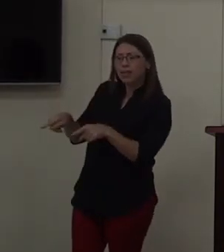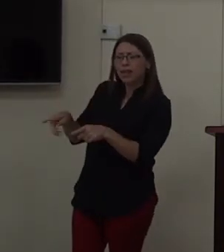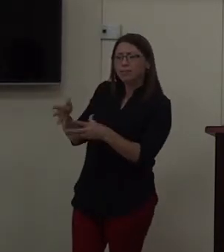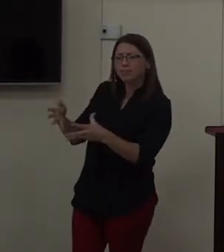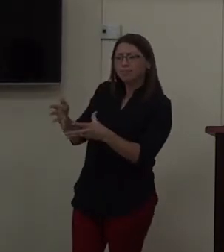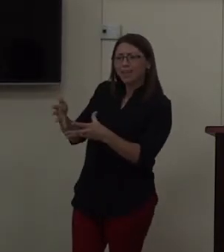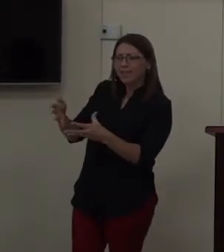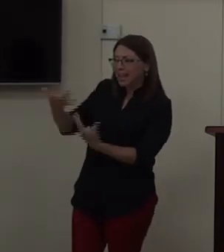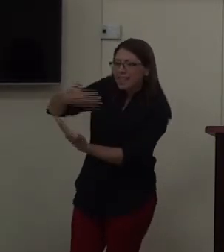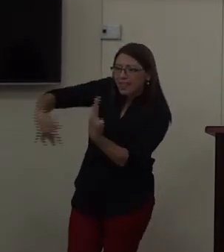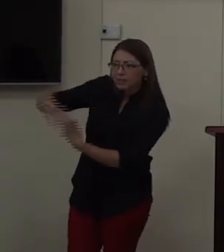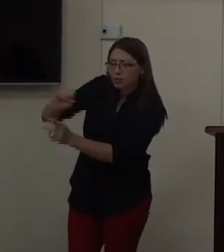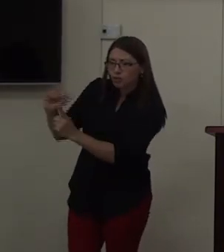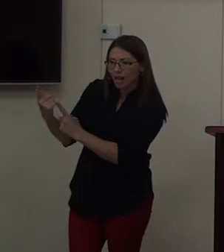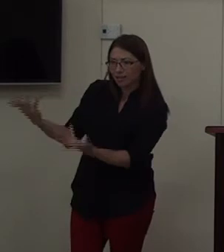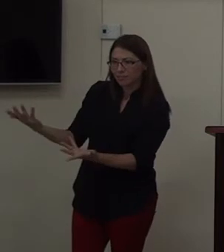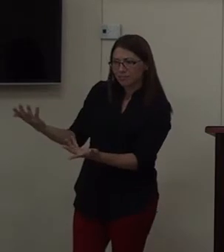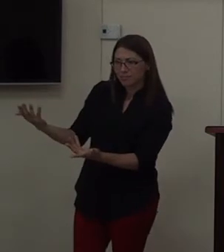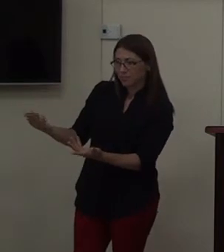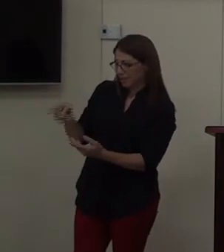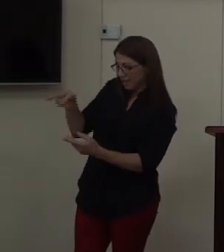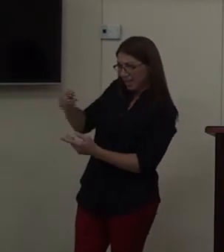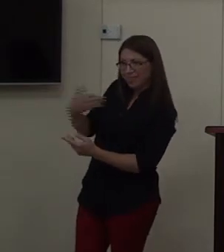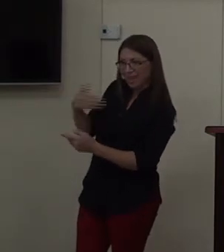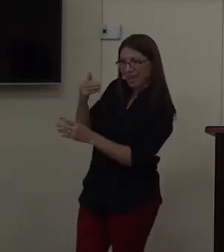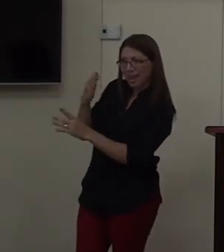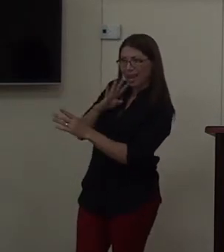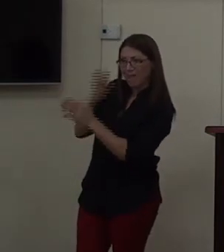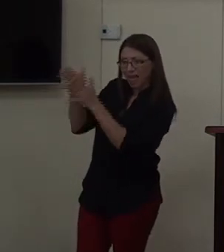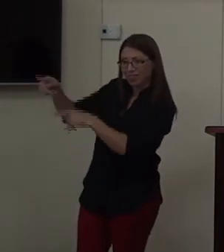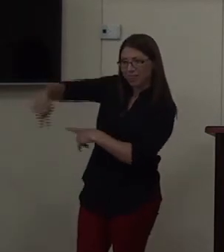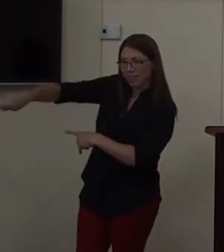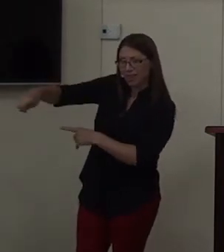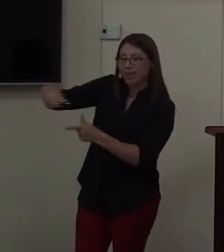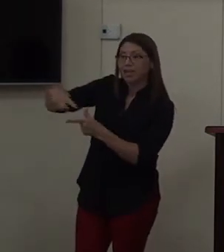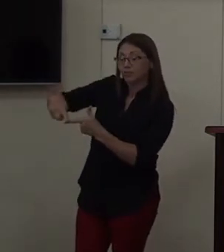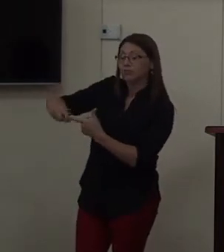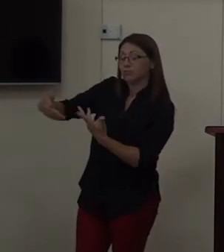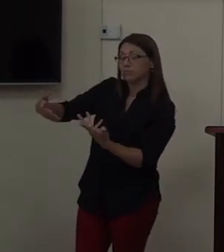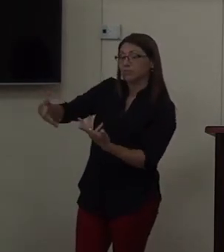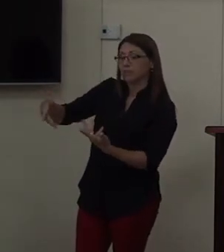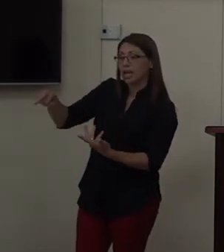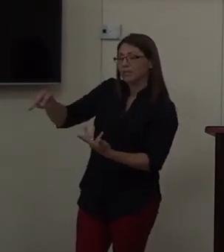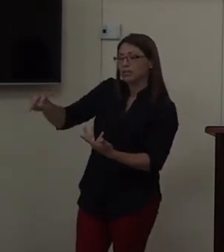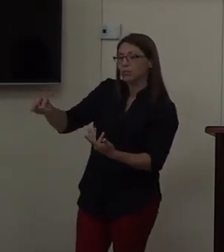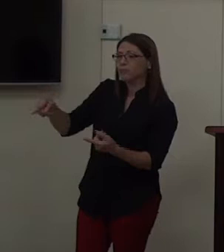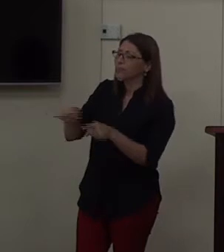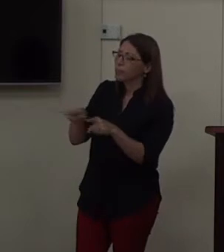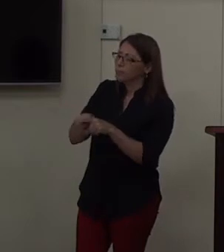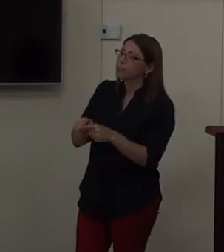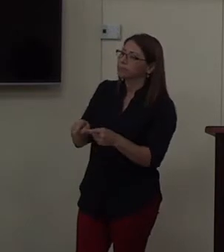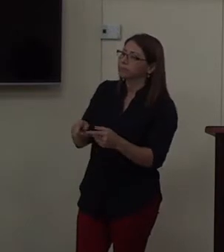de la interacción social que el hablante tiene. Entonces, en ese sentido, pues, también tiene, es